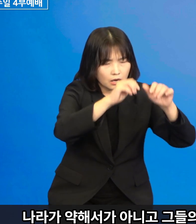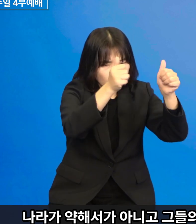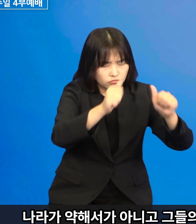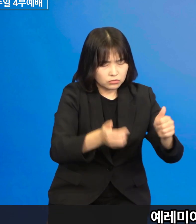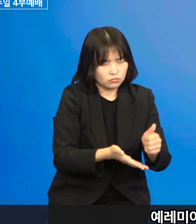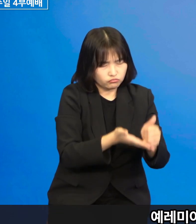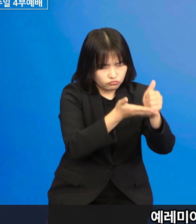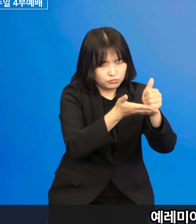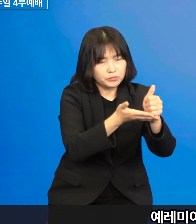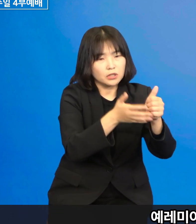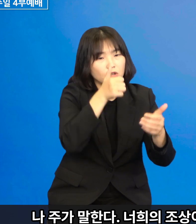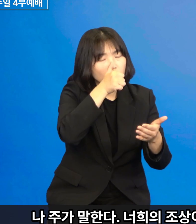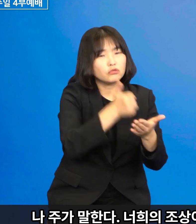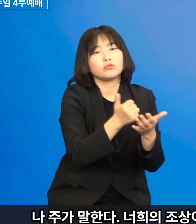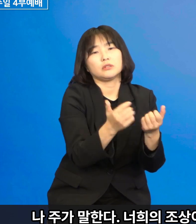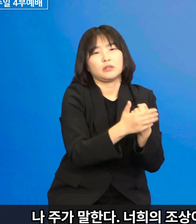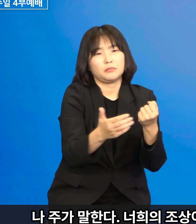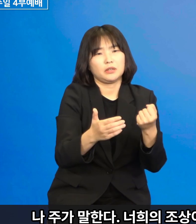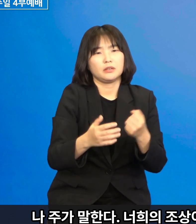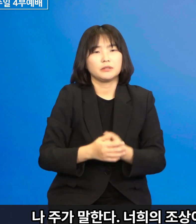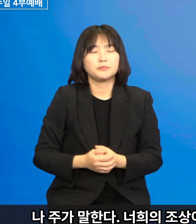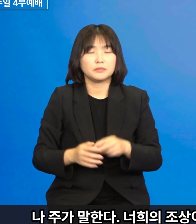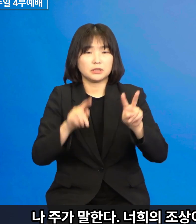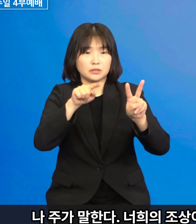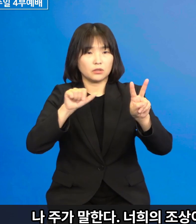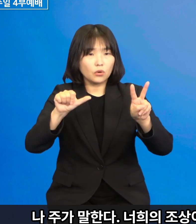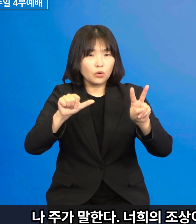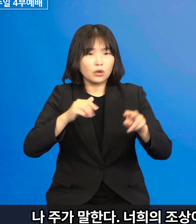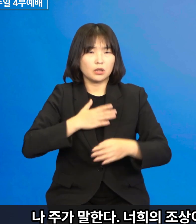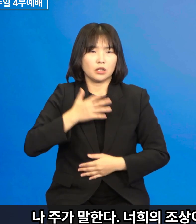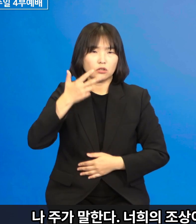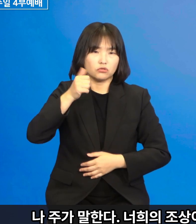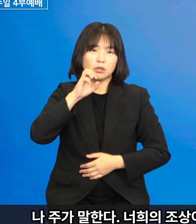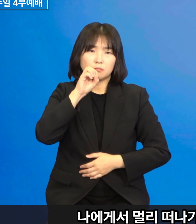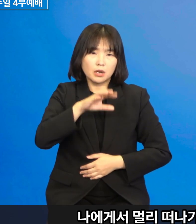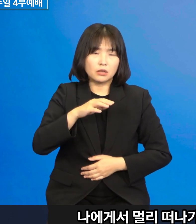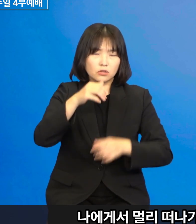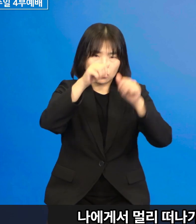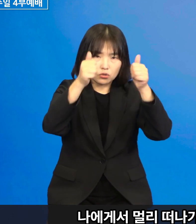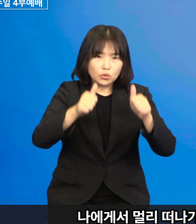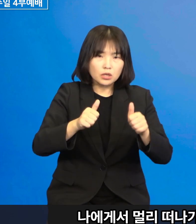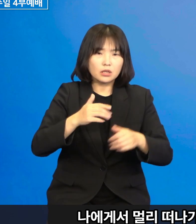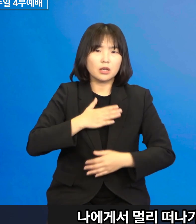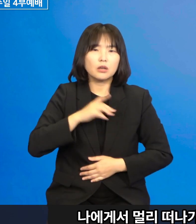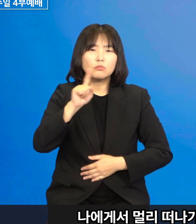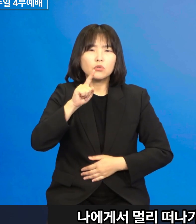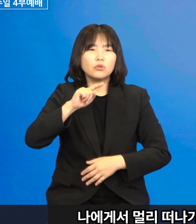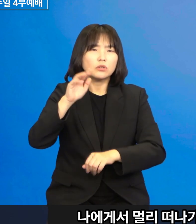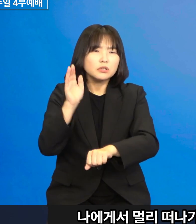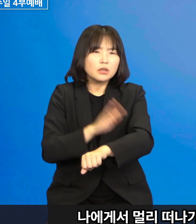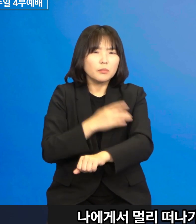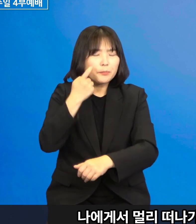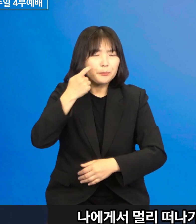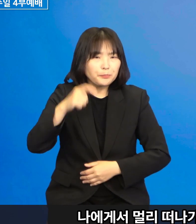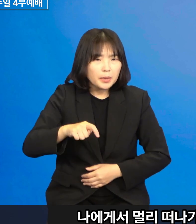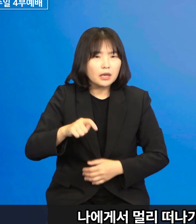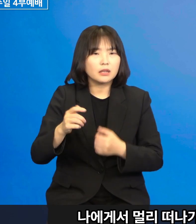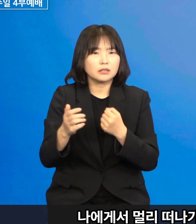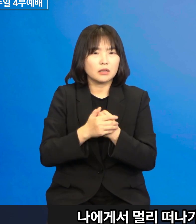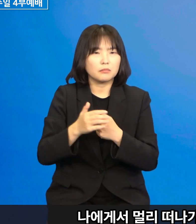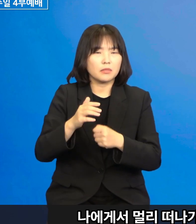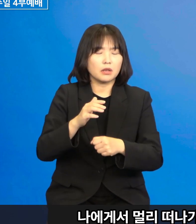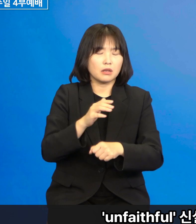말씀하셨어요. 예레미야 2장 5절이죠. 나 주가 말한다. 너희의 조상이 나에게 무슨 업무를 발견했기에 나에게서 멀리 떠나가서 헛된